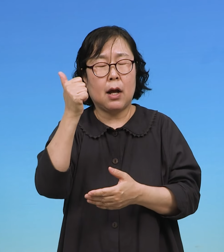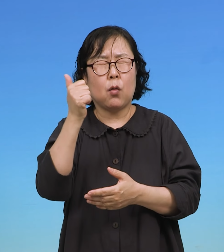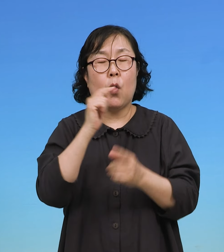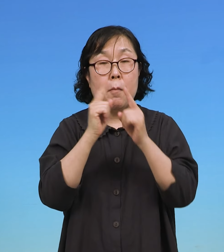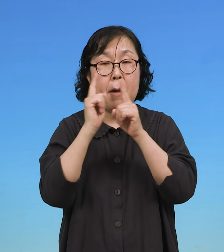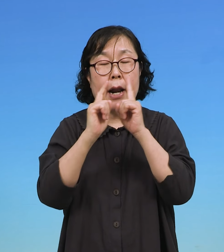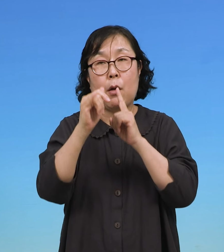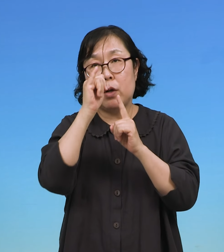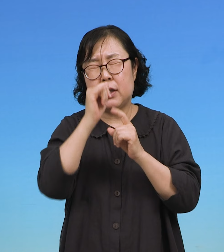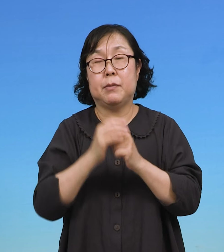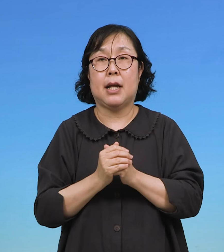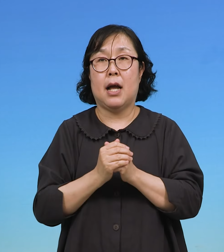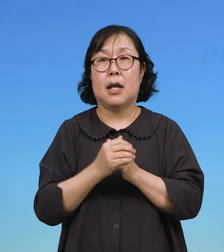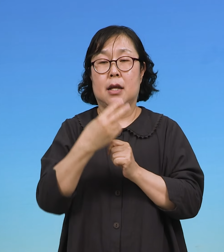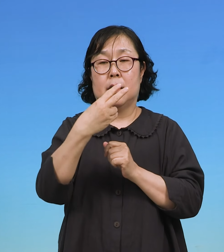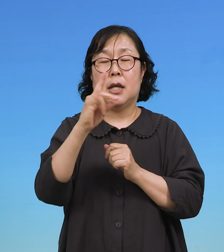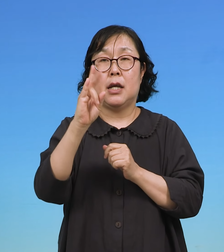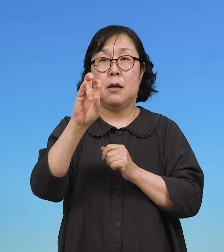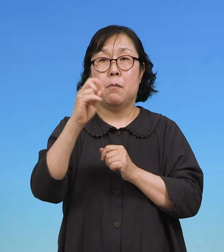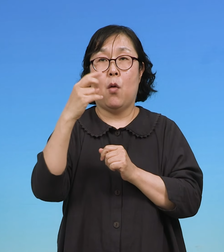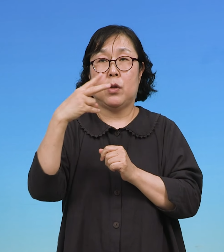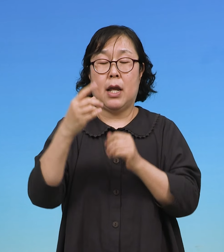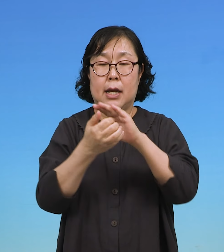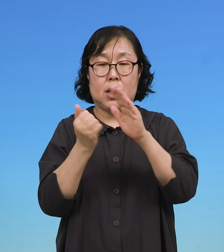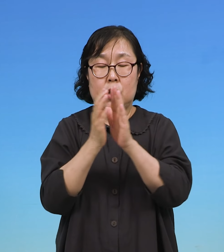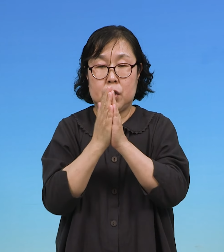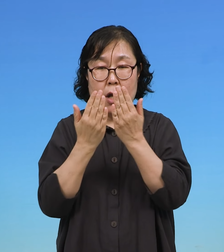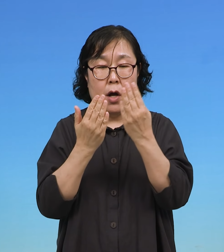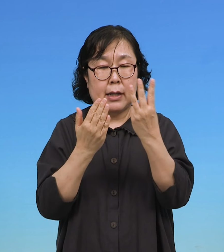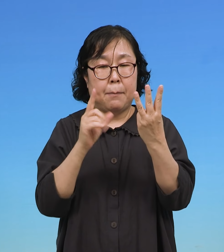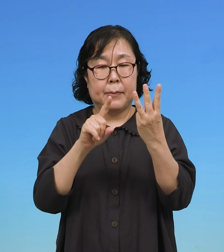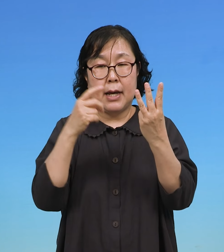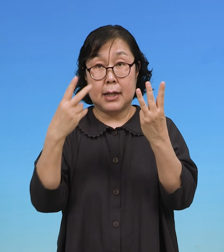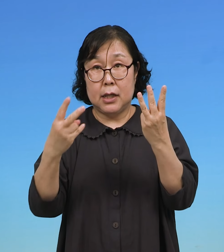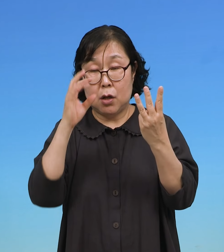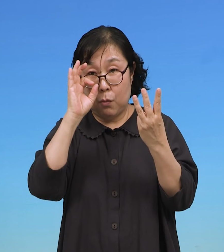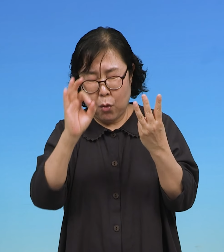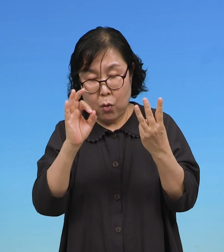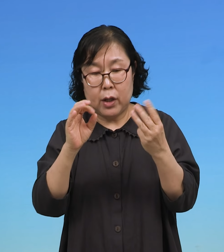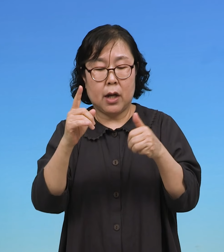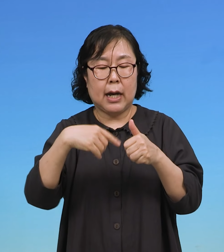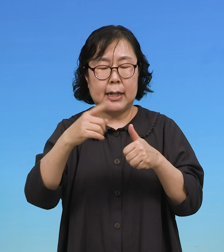목사라고 이야기한다. 저는 디모데전서 3장 2절에서 이렇게 교훈을 받는 겁니다.